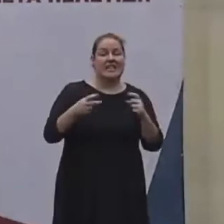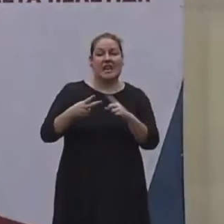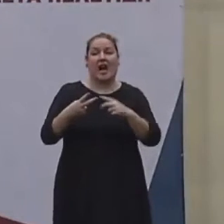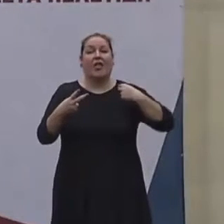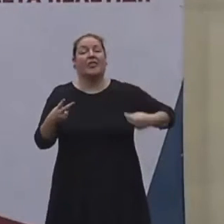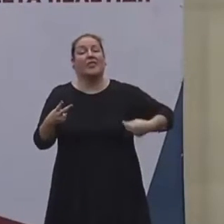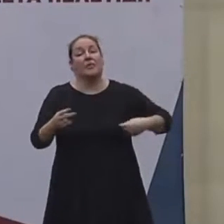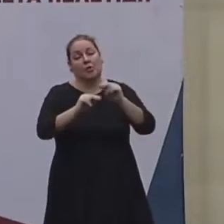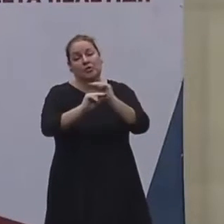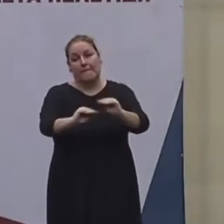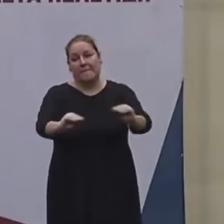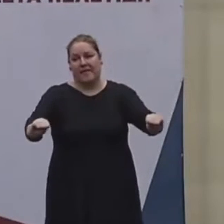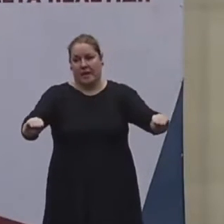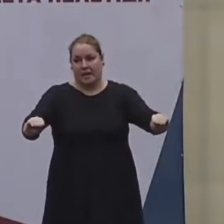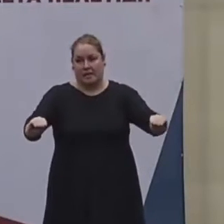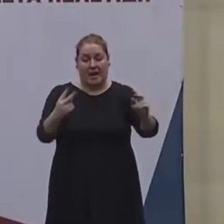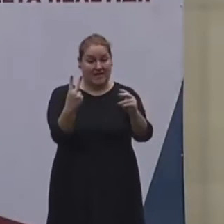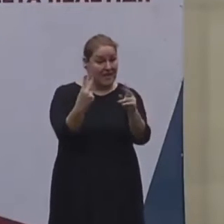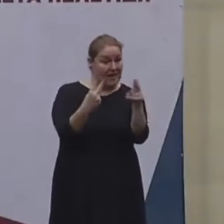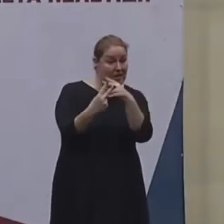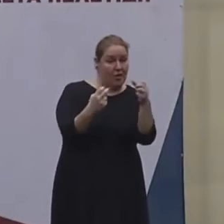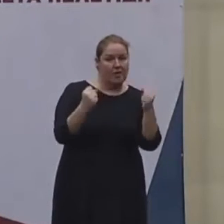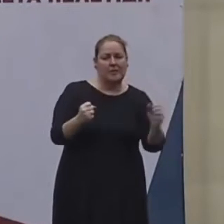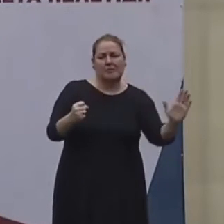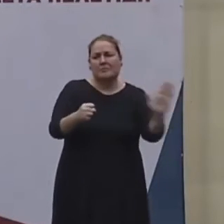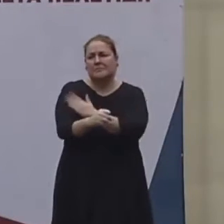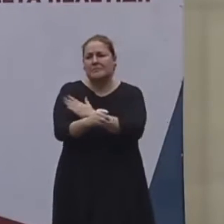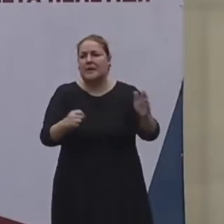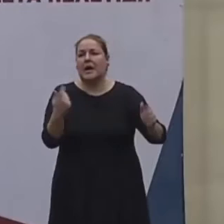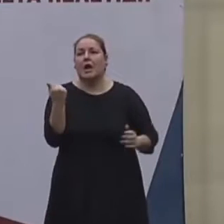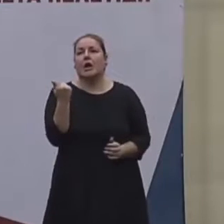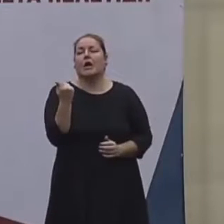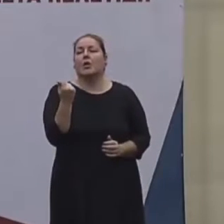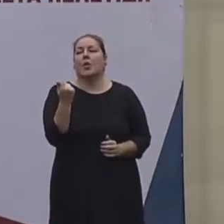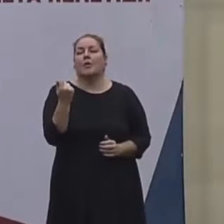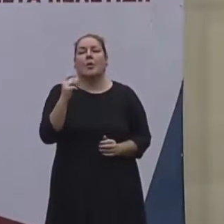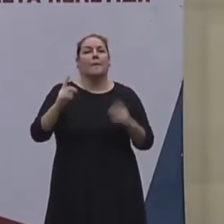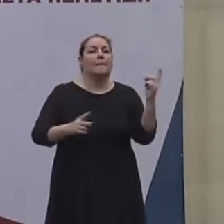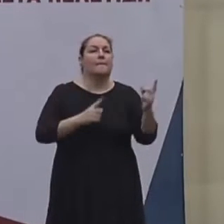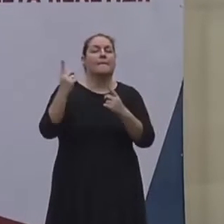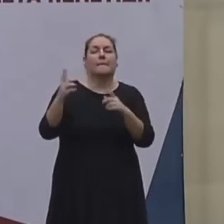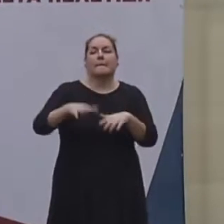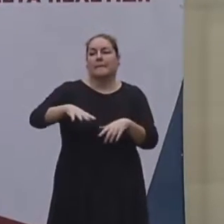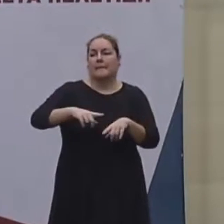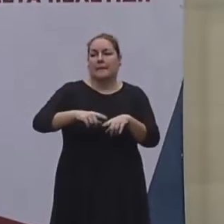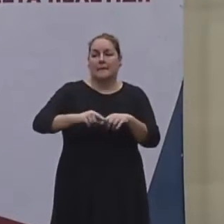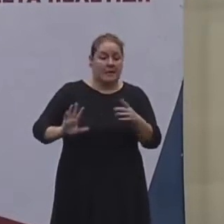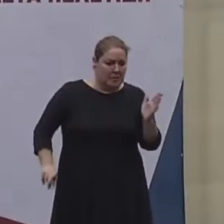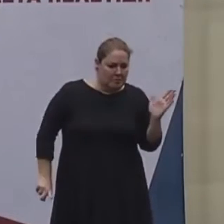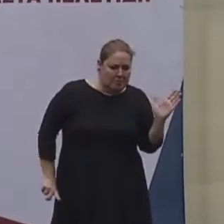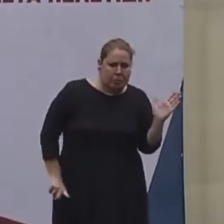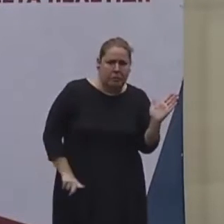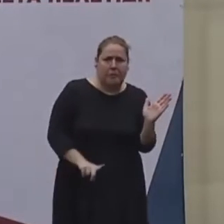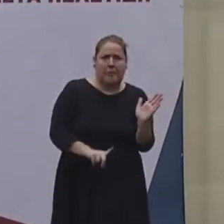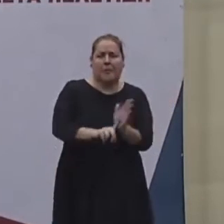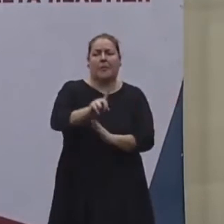δημόσια παιδεία. Συνέτριψαν ολοσχερώς το οικονομικό περιβάλλον της χώρας, εκτινάσοντας την